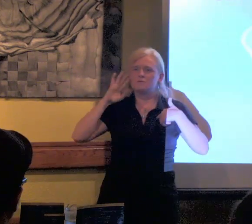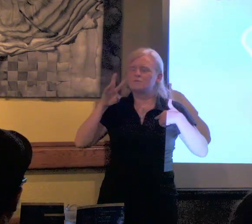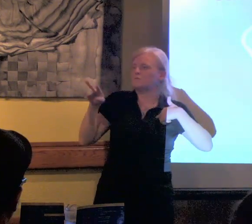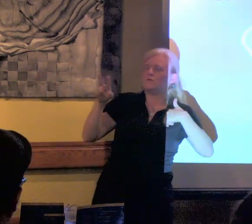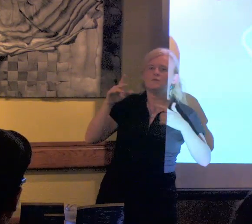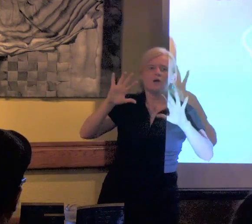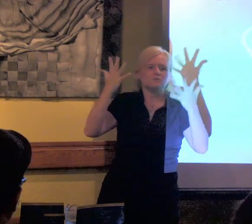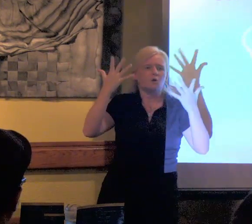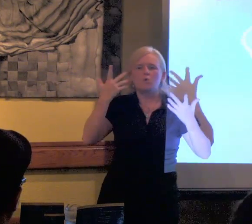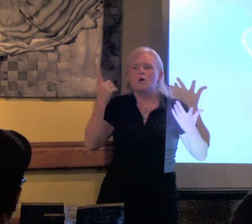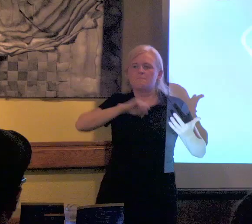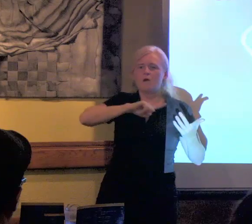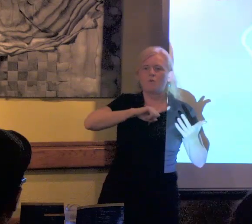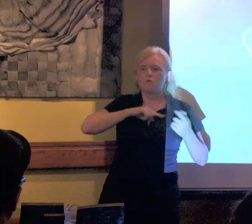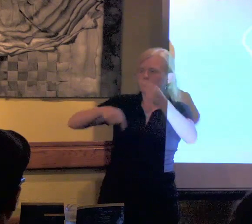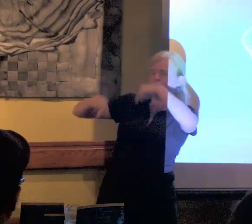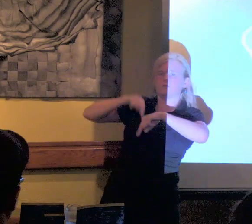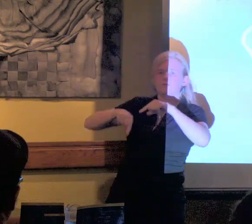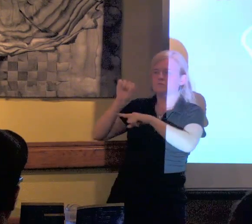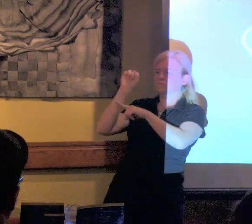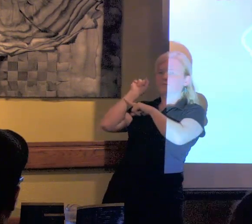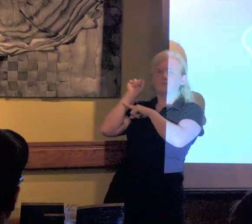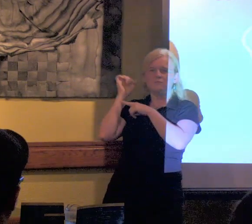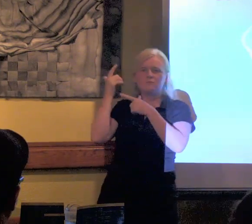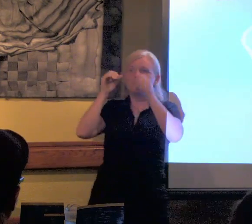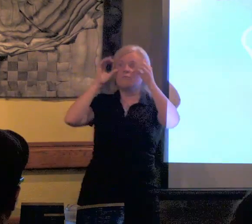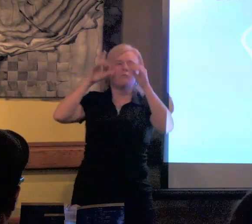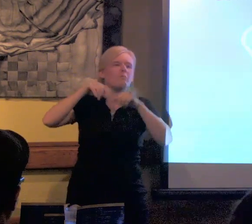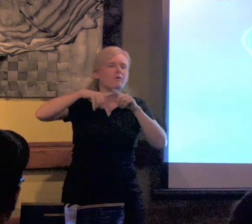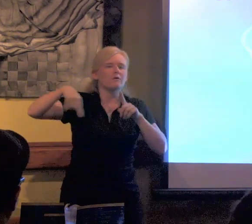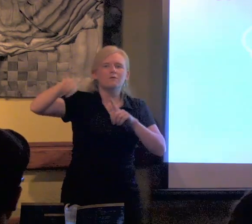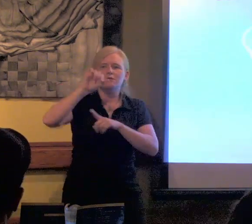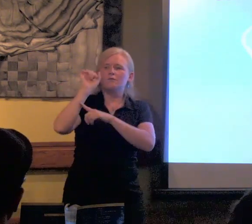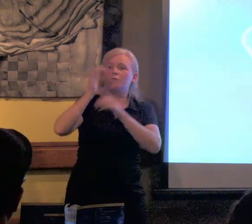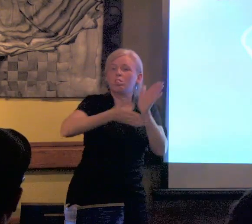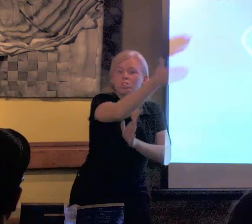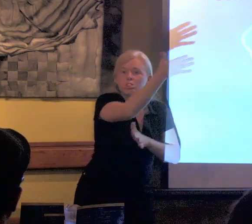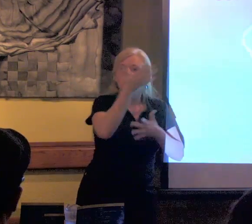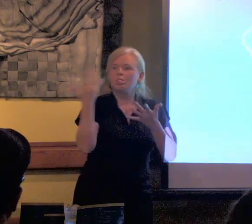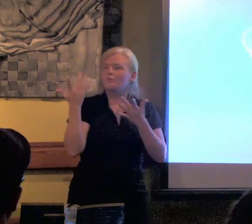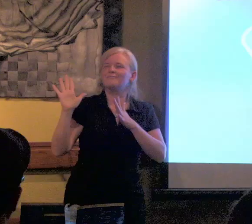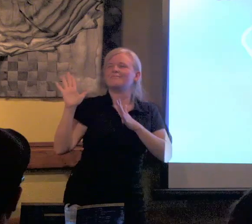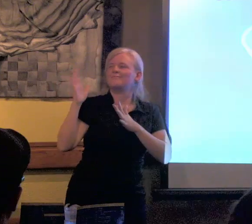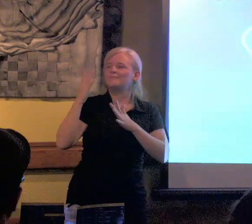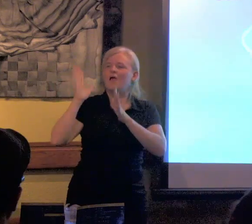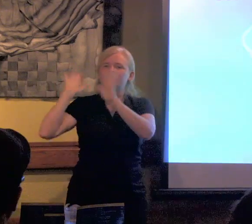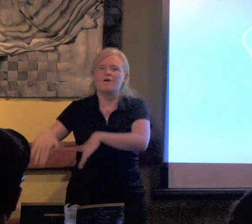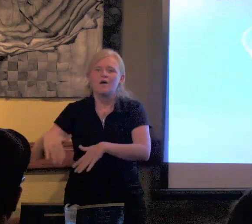signes, peut être effrayée quelque part, peut avoir une réaction de peur face à cette personne. Vouloir reculer un peu,